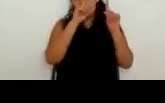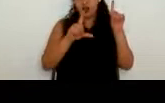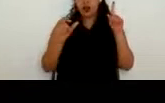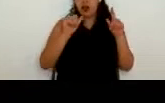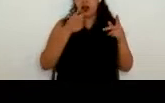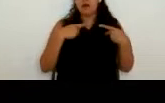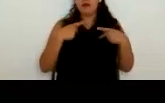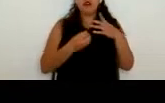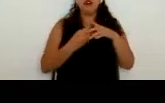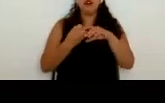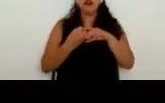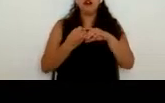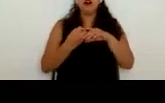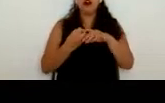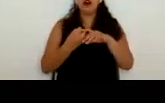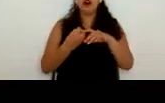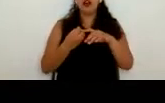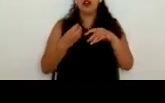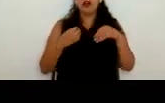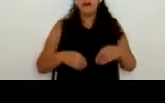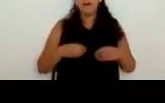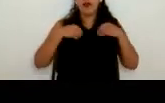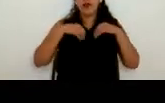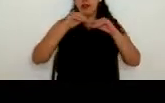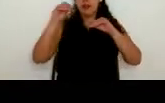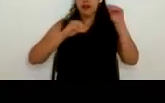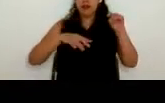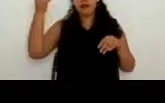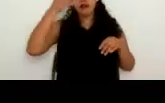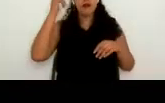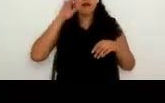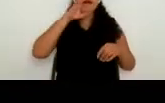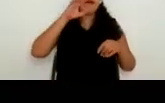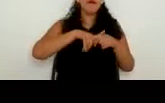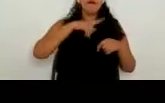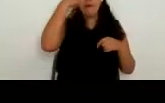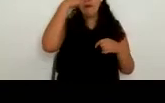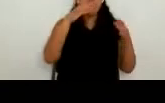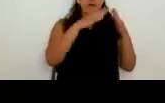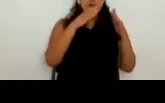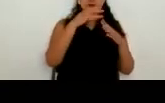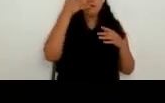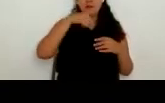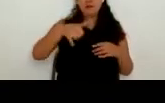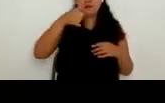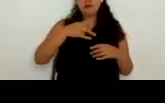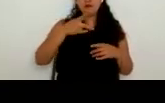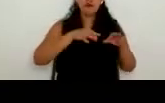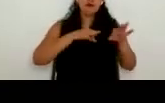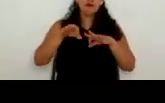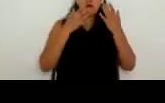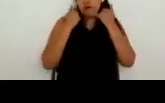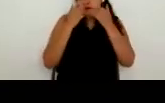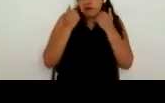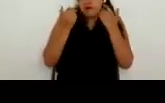el teléfono tele fueron particulares los detectados el teléfono de trabajo no tiene teléfono porque justamente bueno